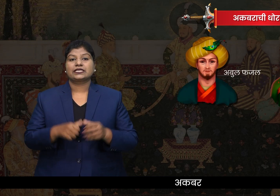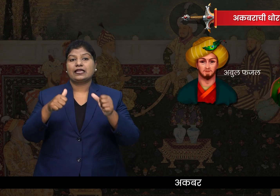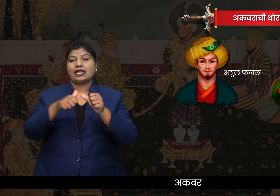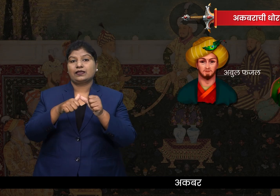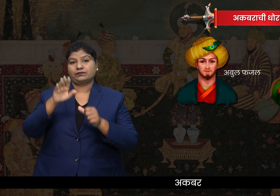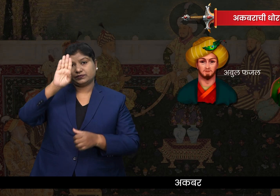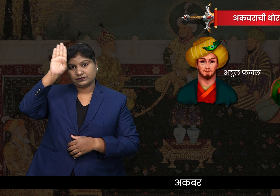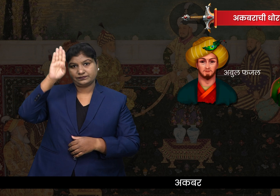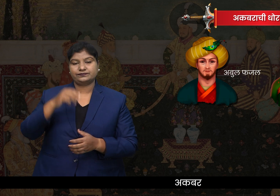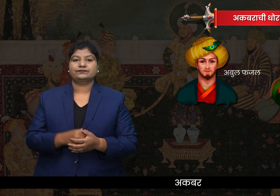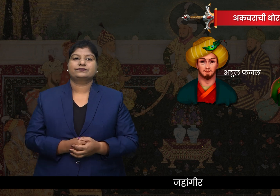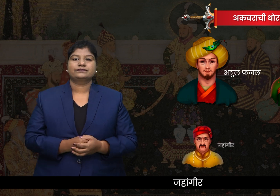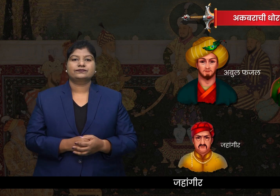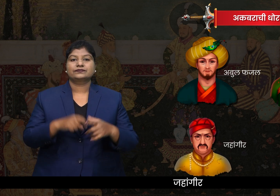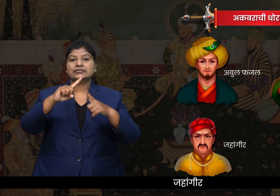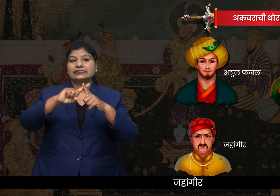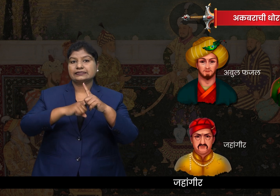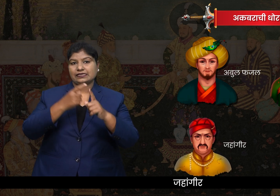अकबर,